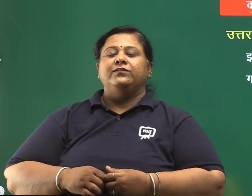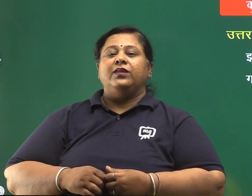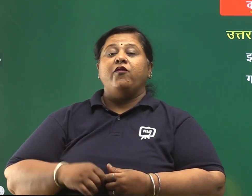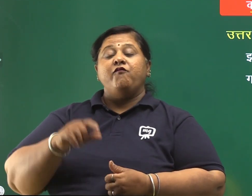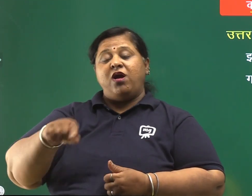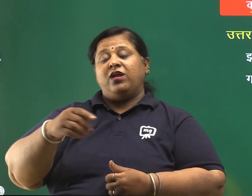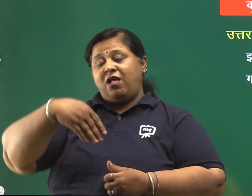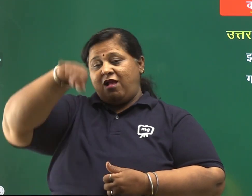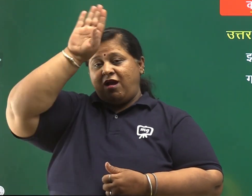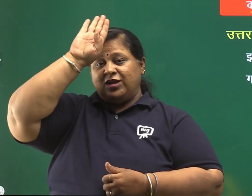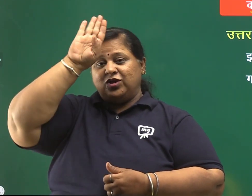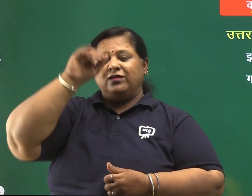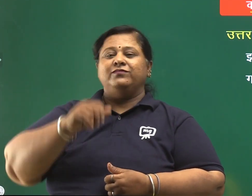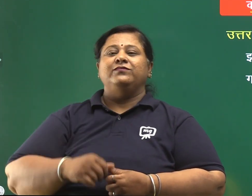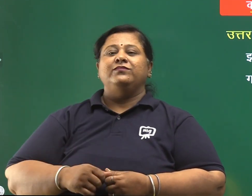वहाँ के राजा